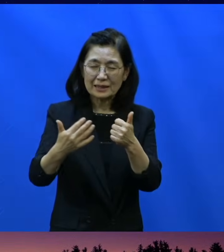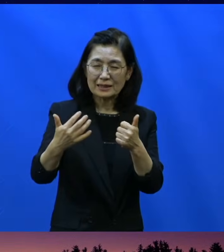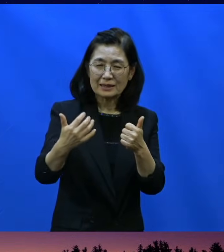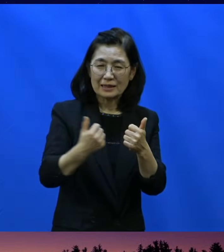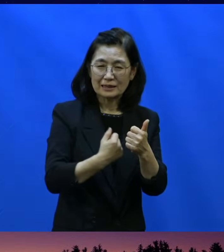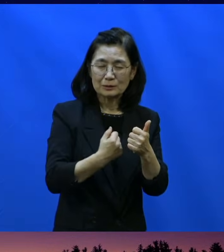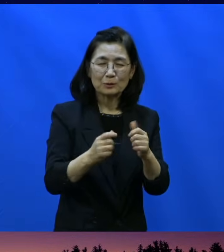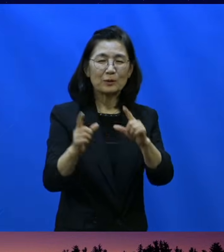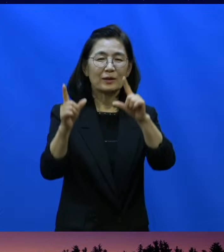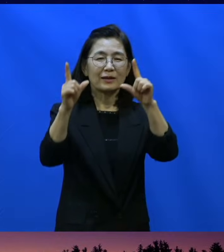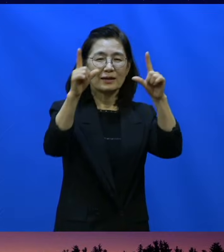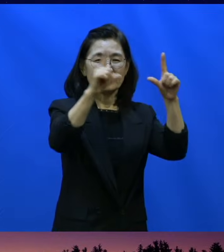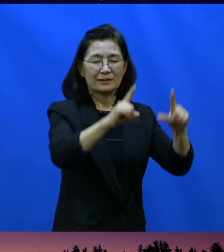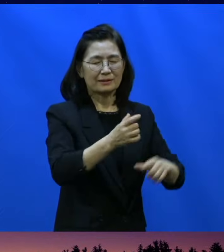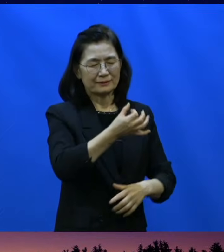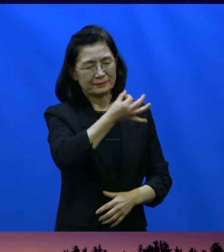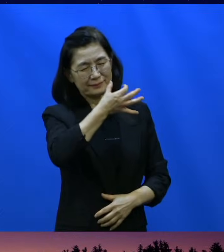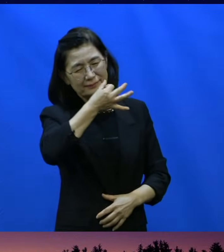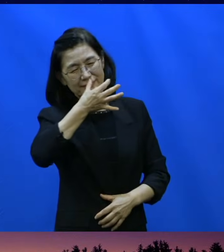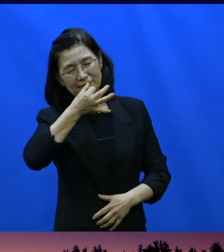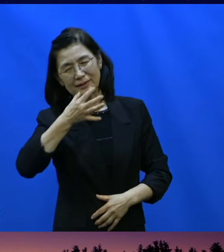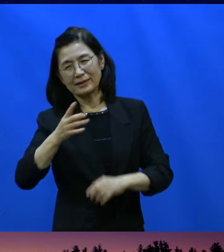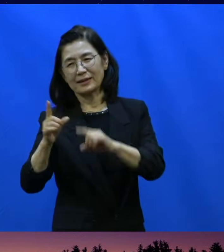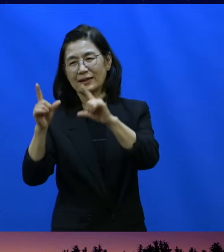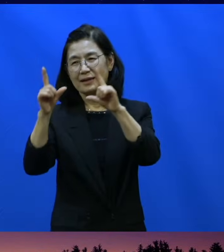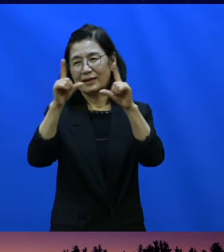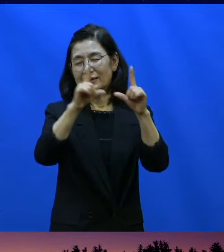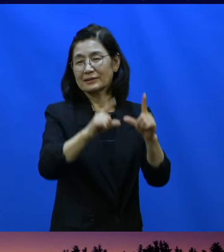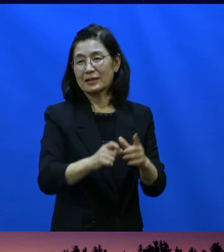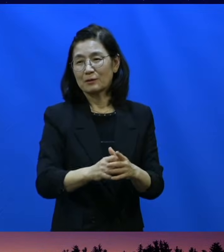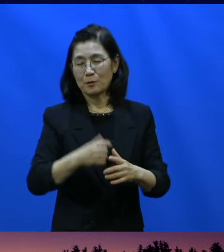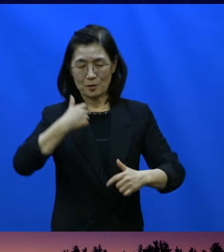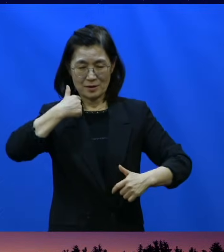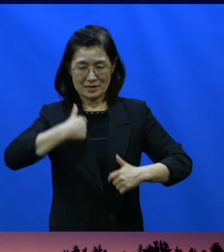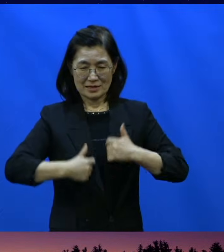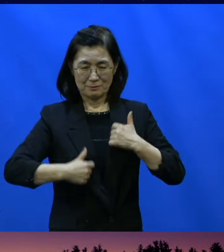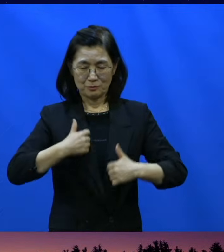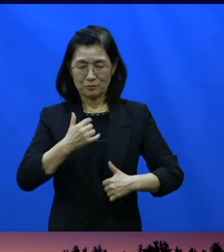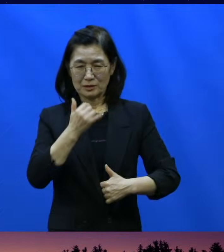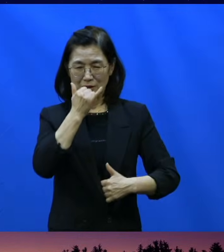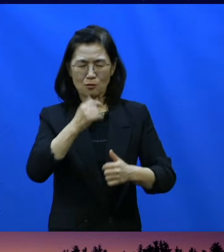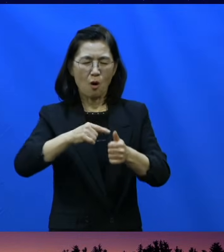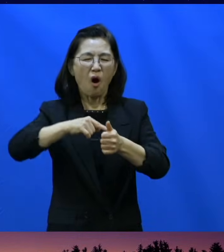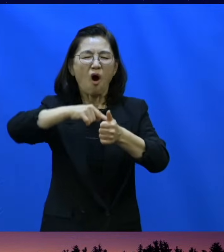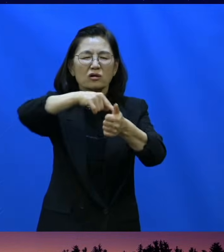활력을 일으키고, 은혜로 사는 사람은 샘솟는 기쁨이 오고 억지로 하는 일이 없어지고.